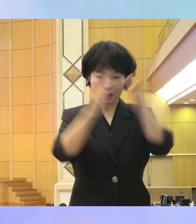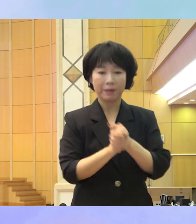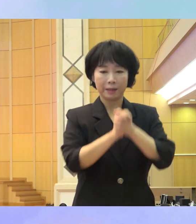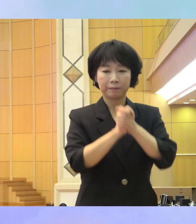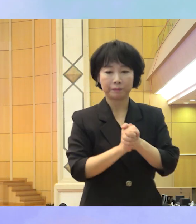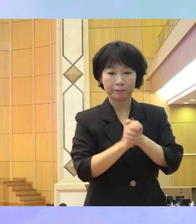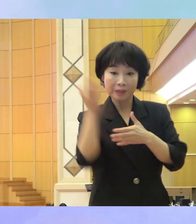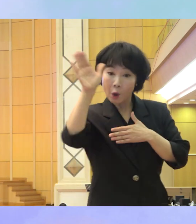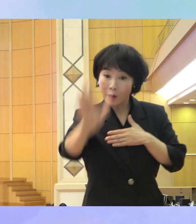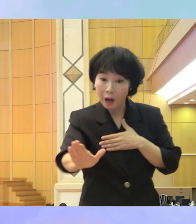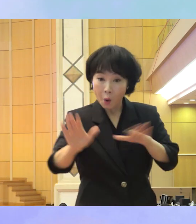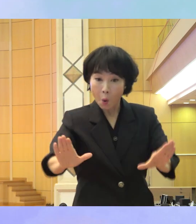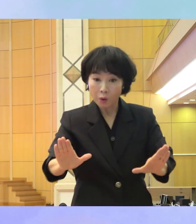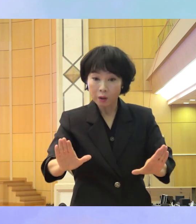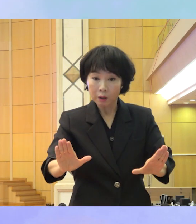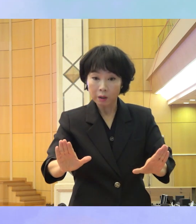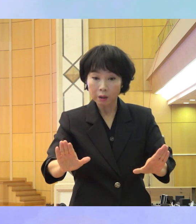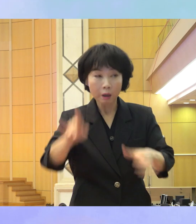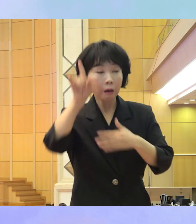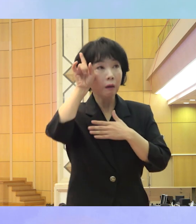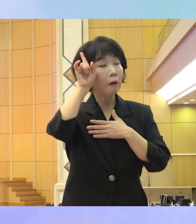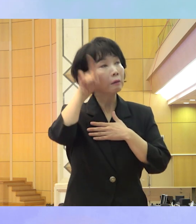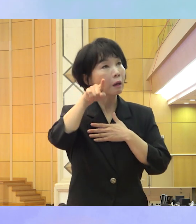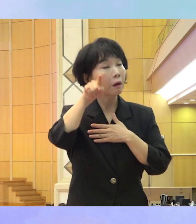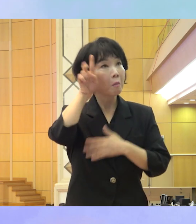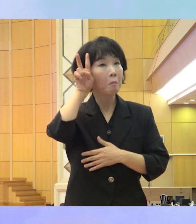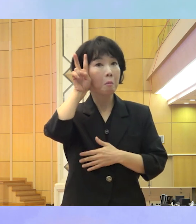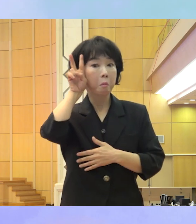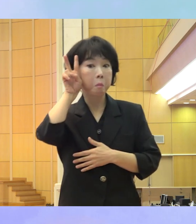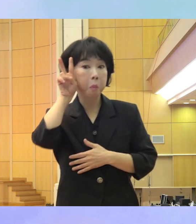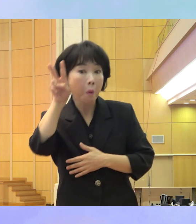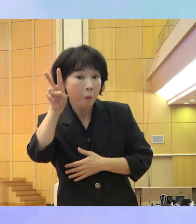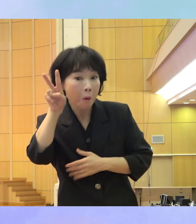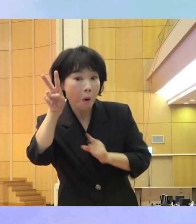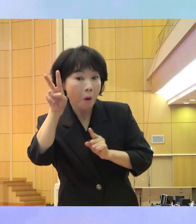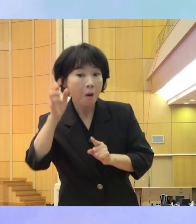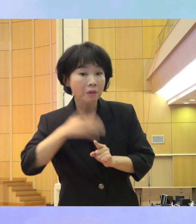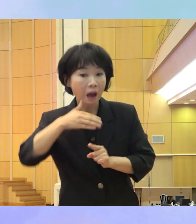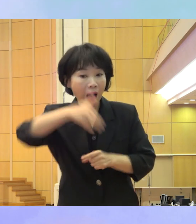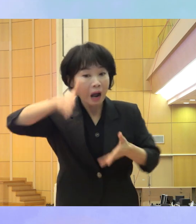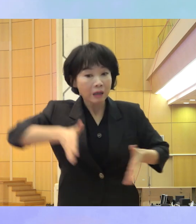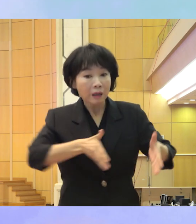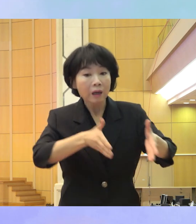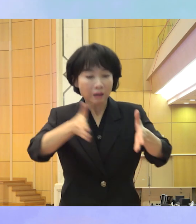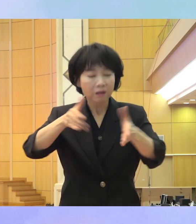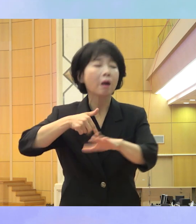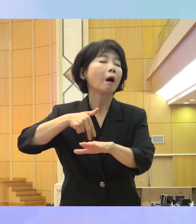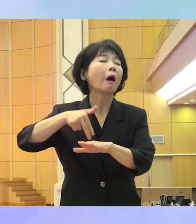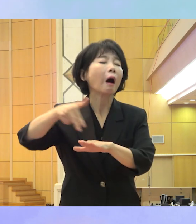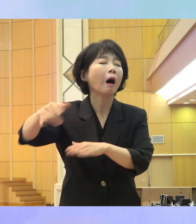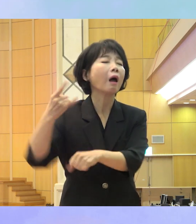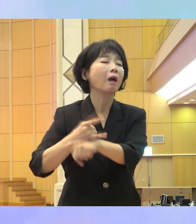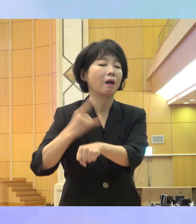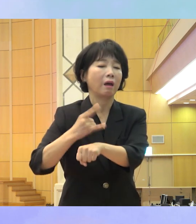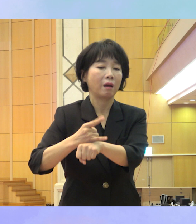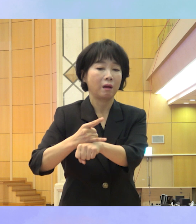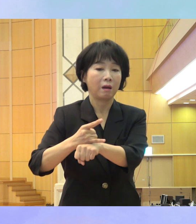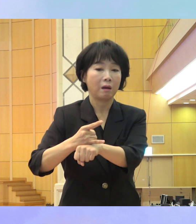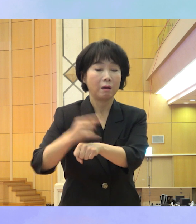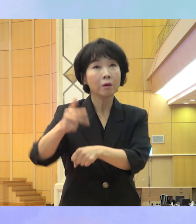하라. 그러나 오늘과 내일과 모레는 내가 갈 길을 가야